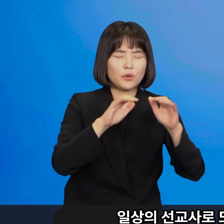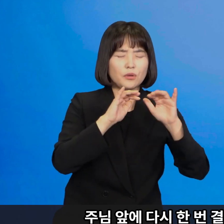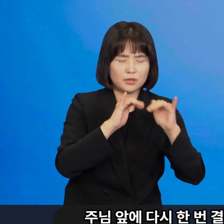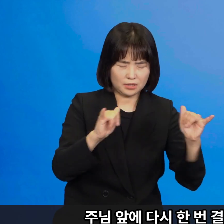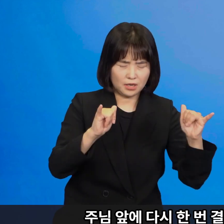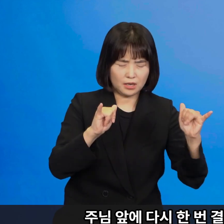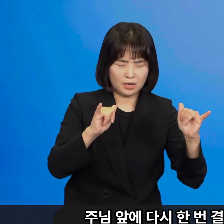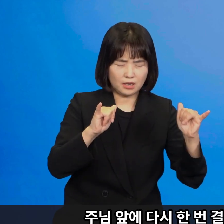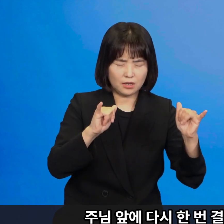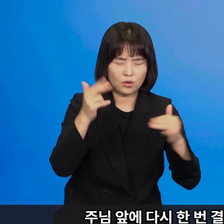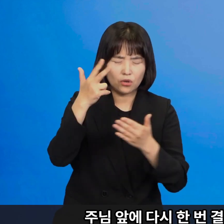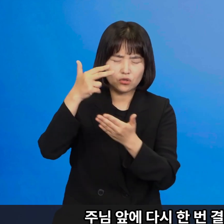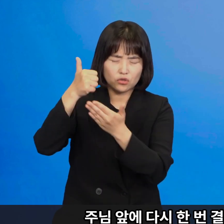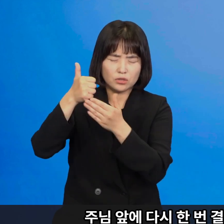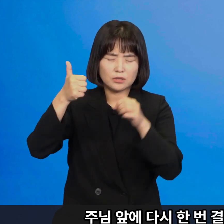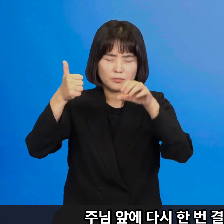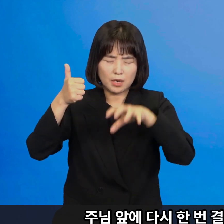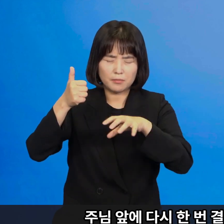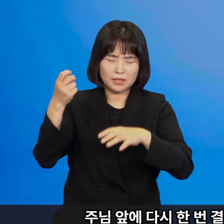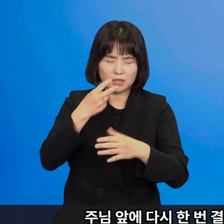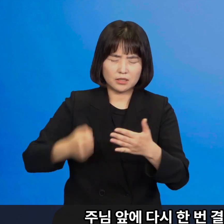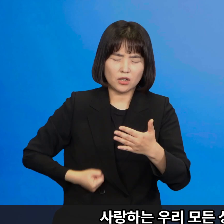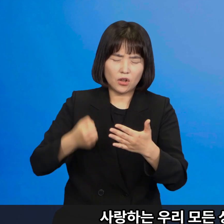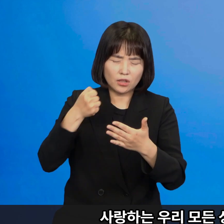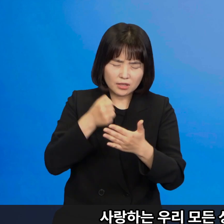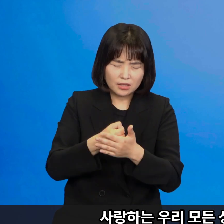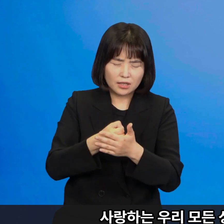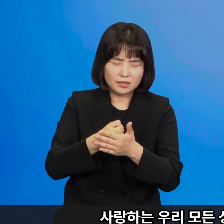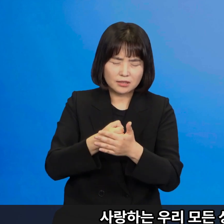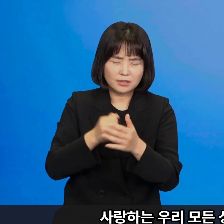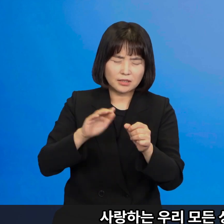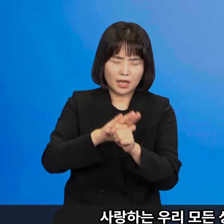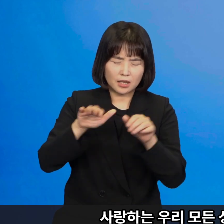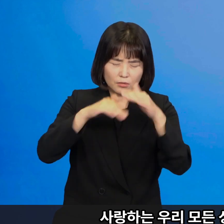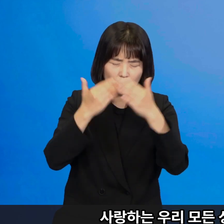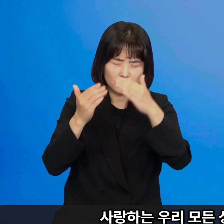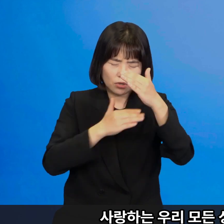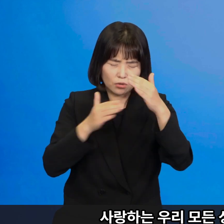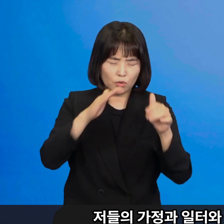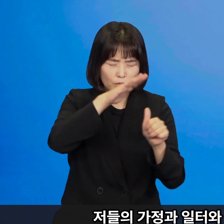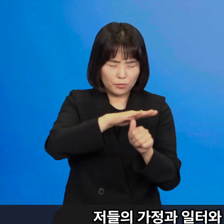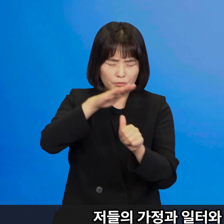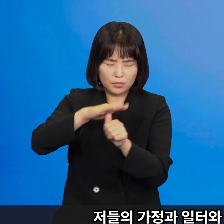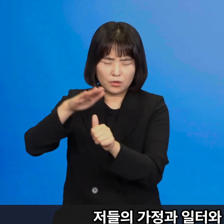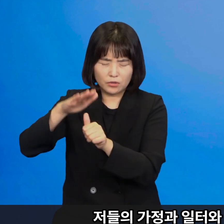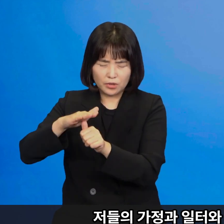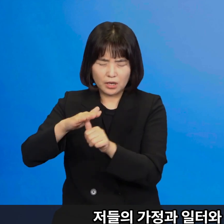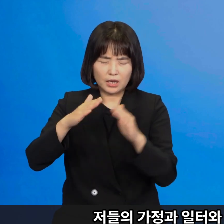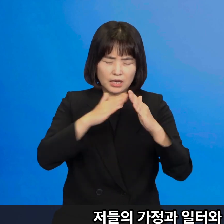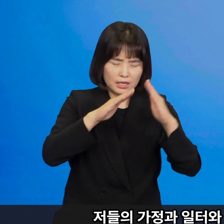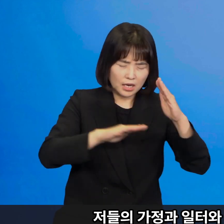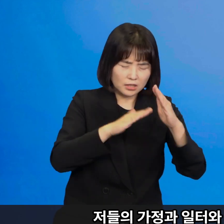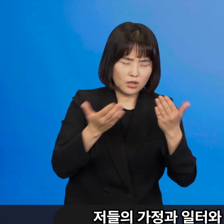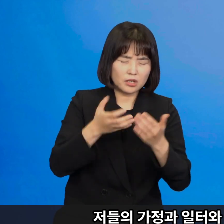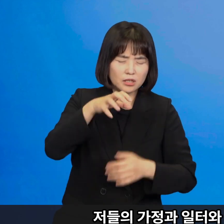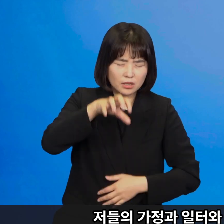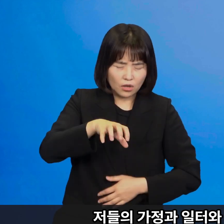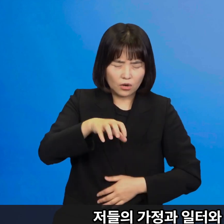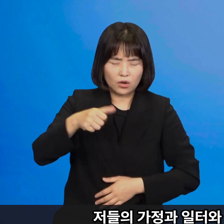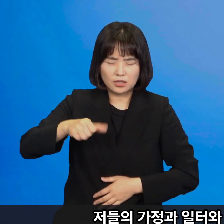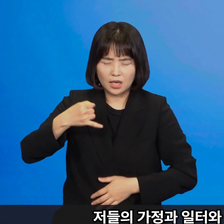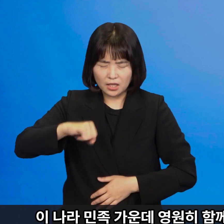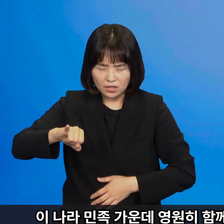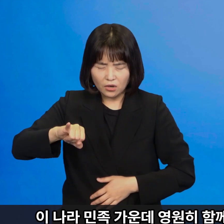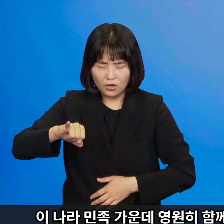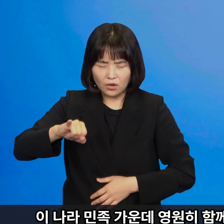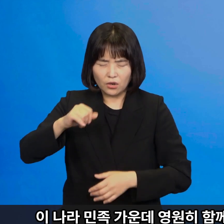선교사로 주 앞에 다시 한번 결단하고 헌신하여 나아가는 사랑하는 우리 모든 성도들의 머리 위에 저들의 가정과 일터와 저들의 자녀와 다음